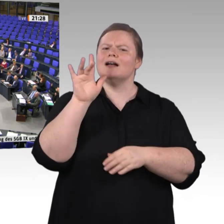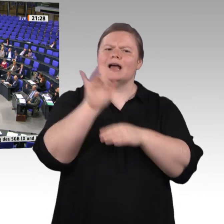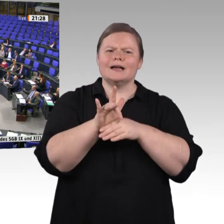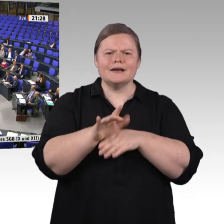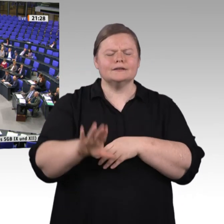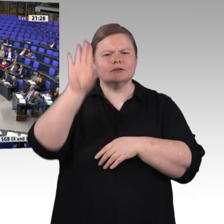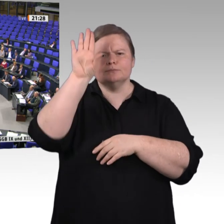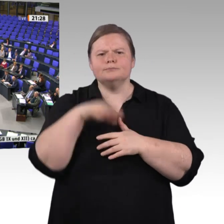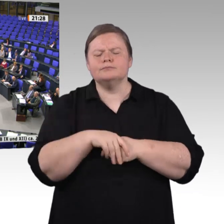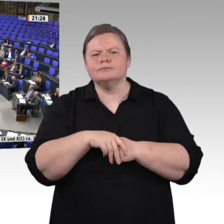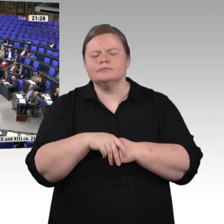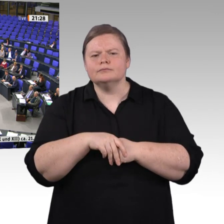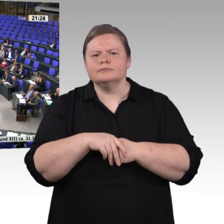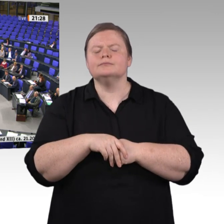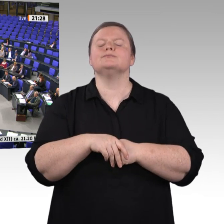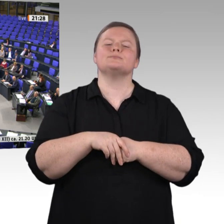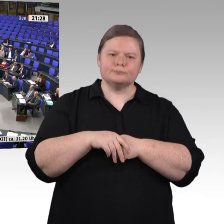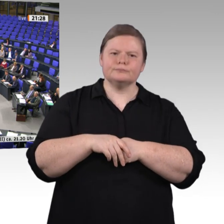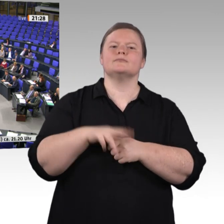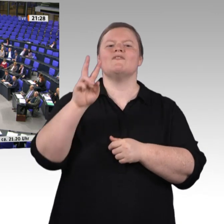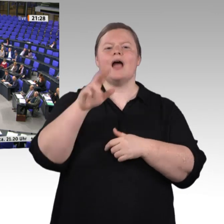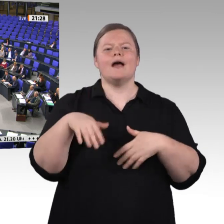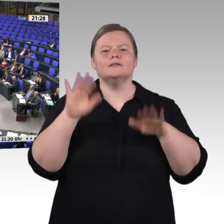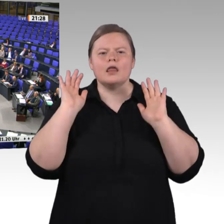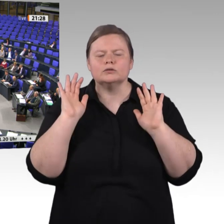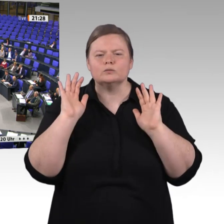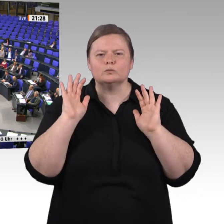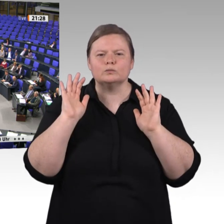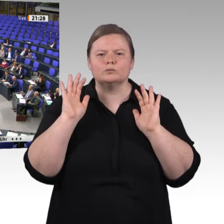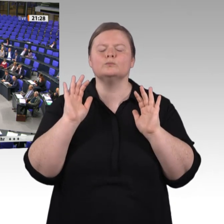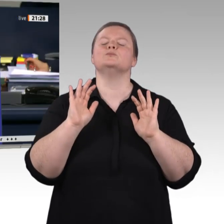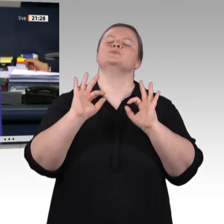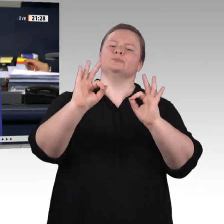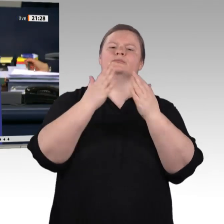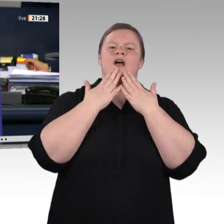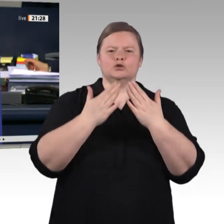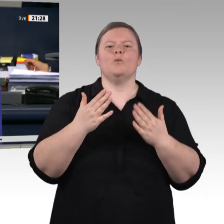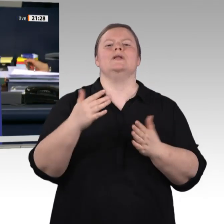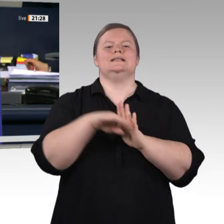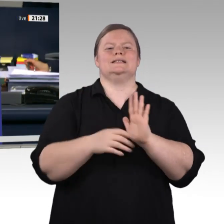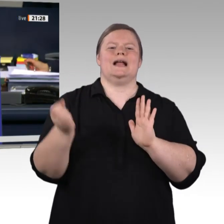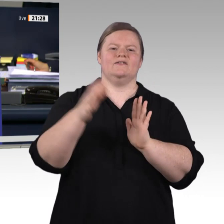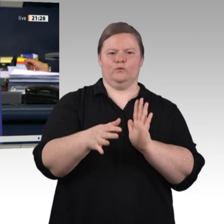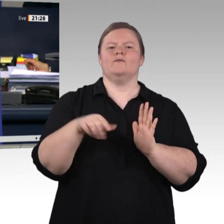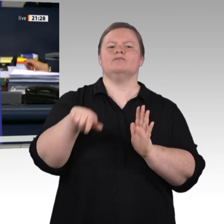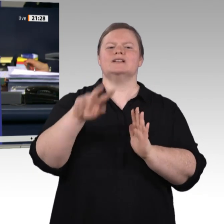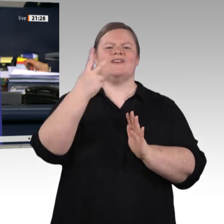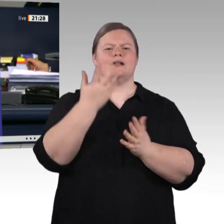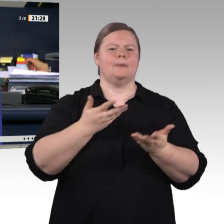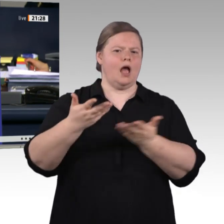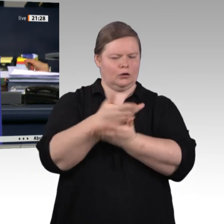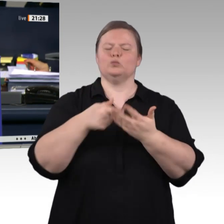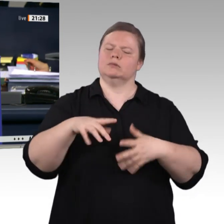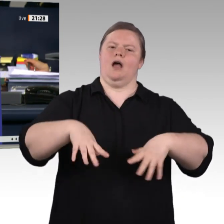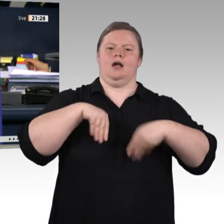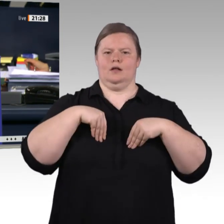Danke schön. Der Gesetzentwurf ist in zweiter Beratung angenommen. Zugestimmt haben die Fraktionen von der Linken,